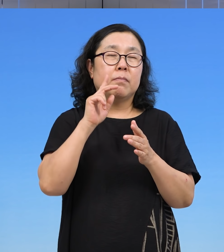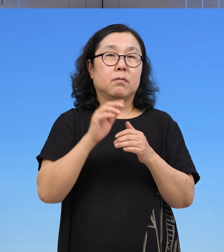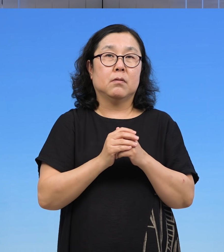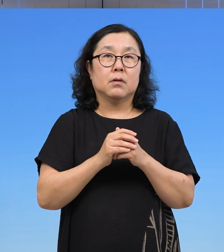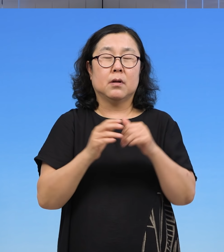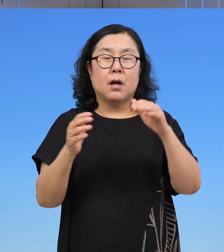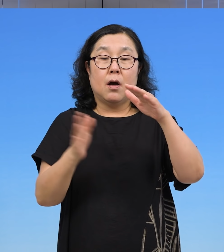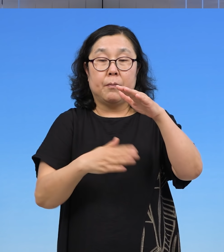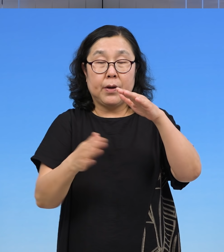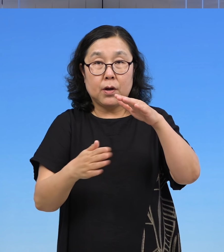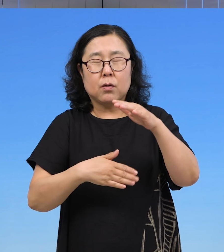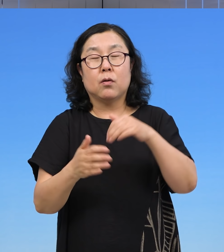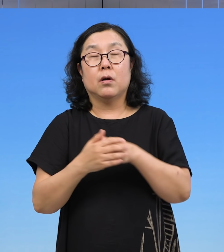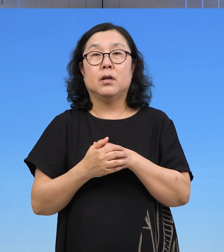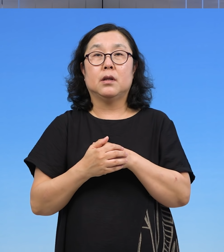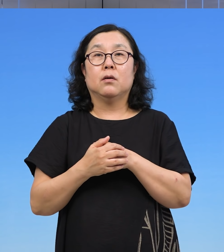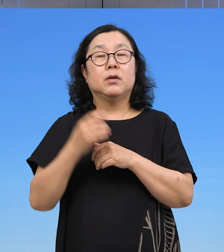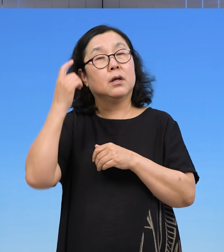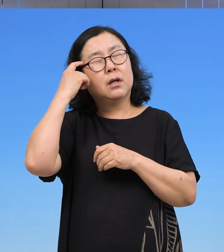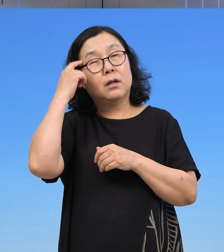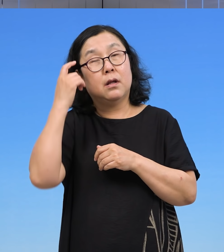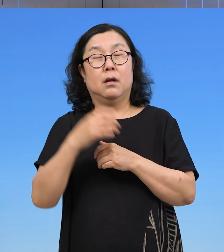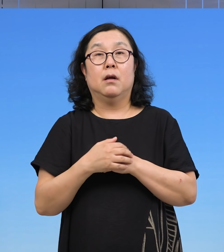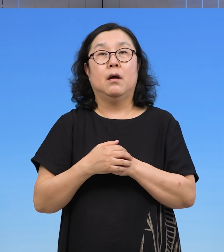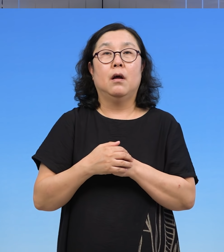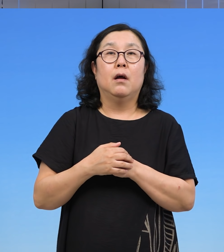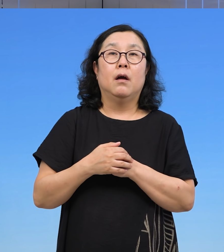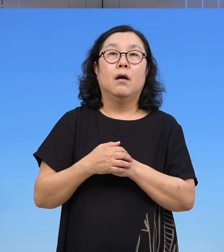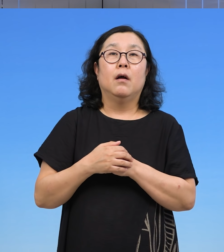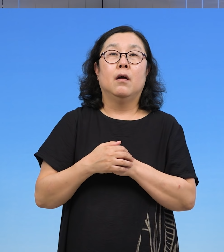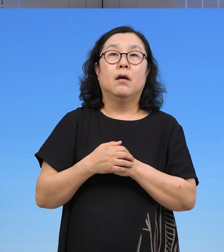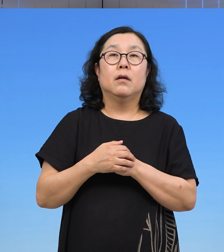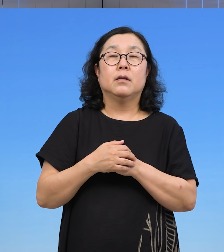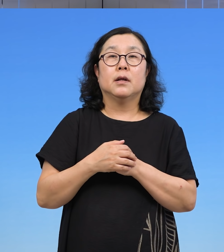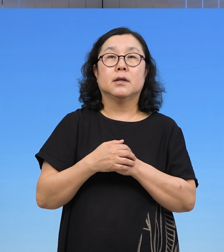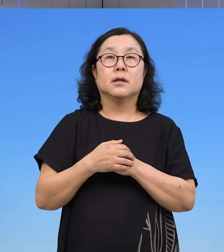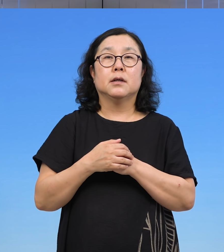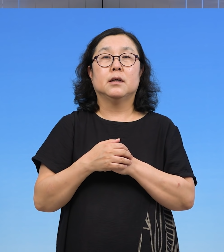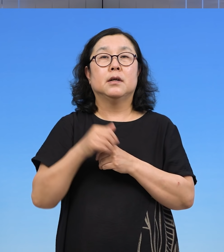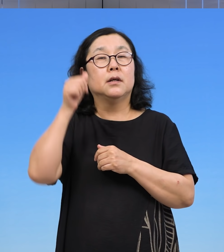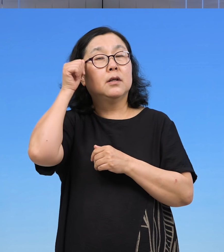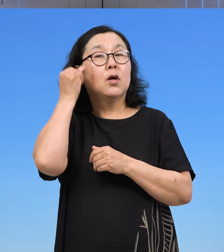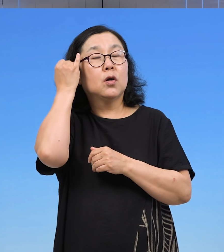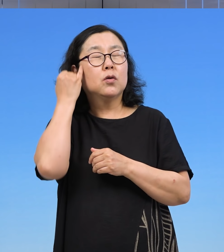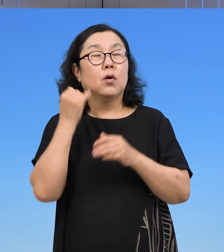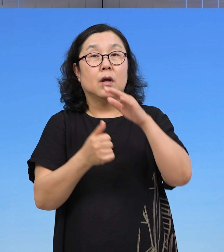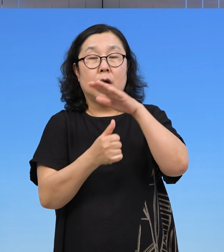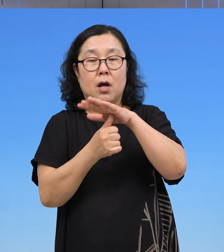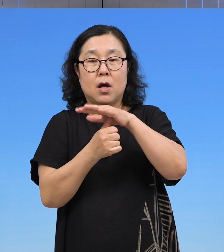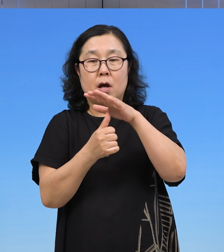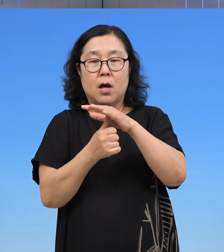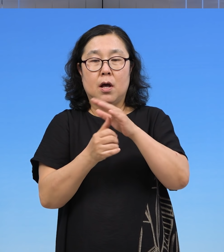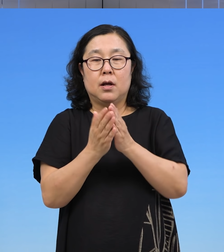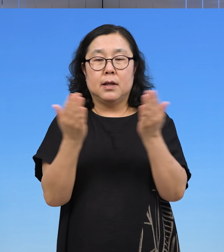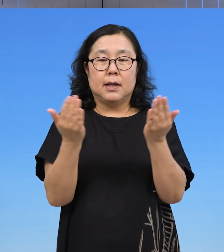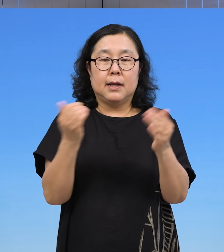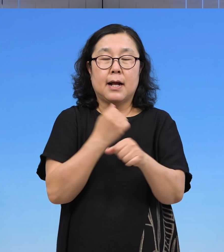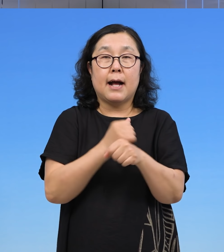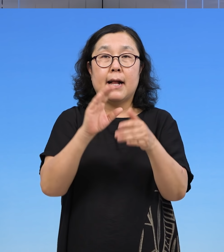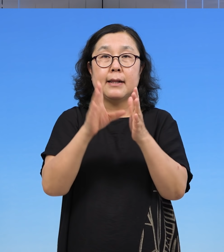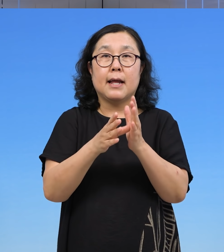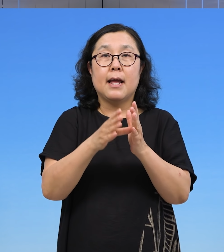뻥 뚫린 것 같고 그런데 잊혀지지가 않아요 제가 그 청소년 사회에 갈 때 애들하고 막 3박